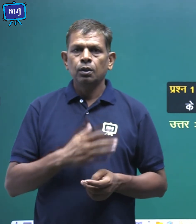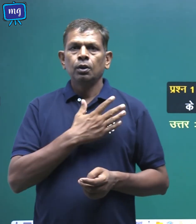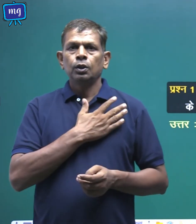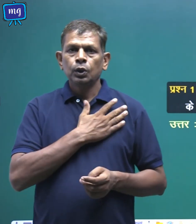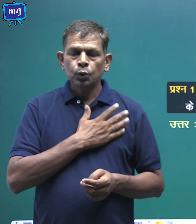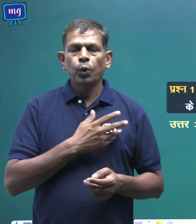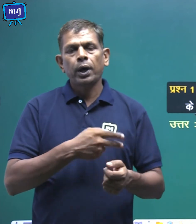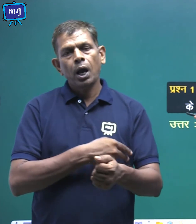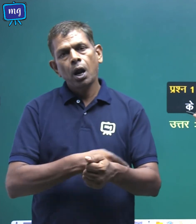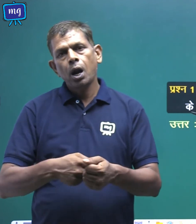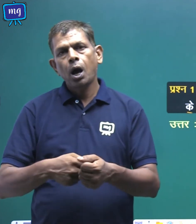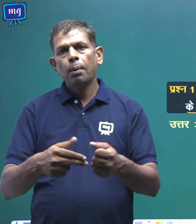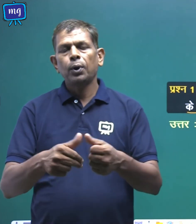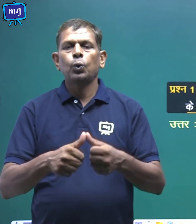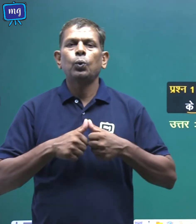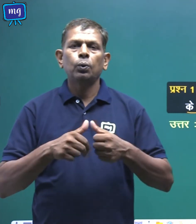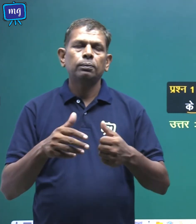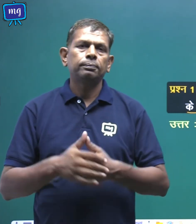जंतुओं के नाम लिखो।